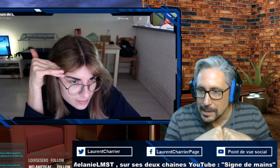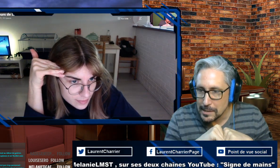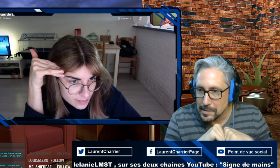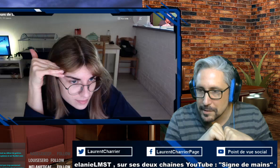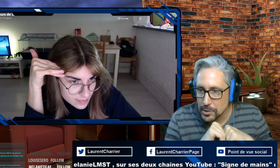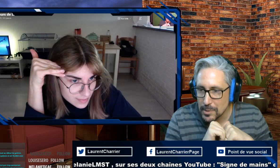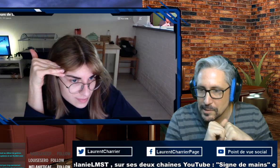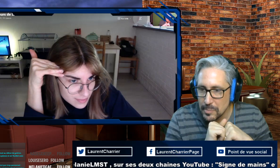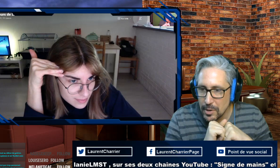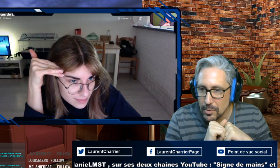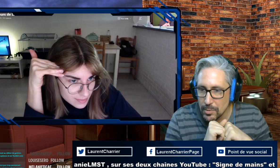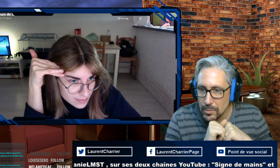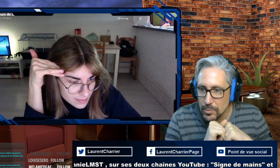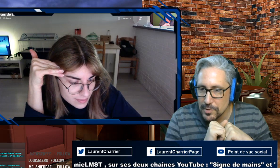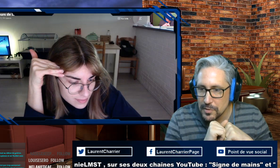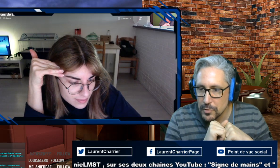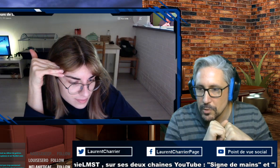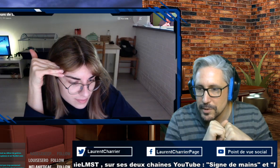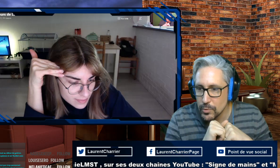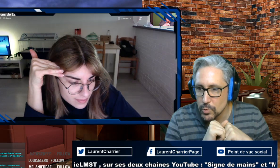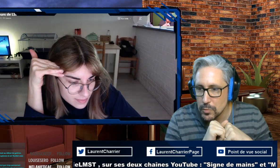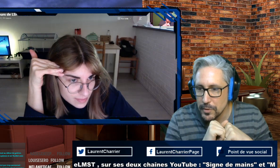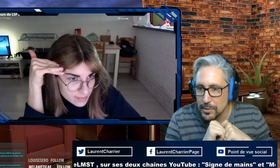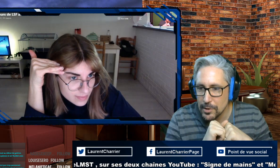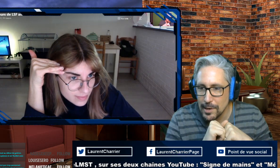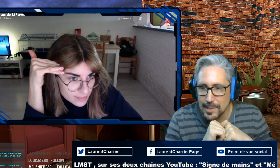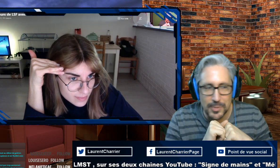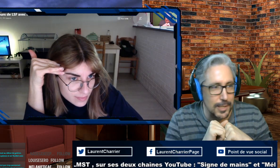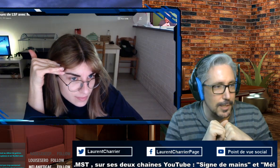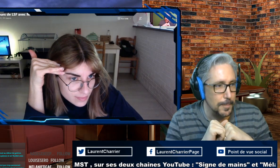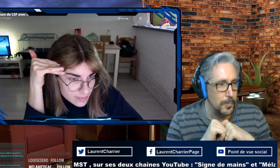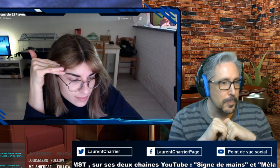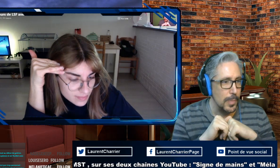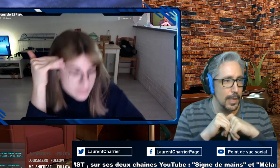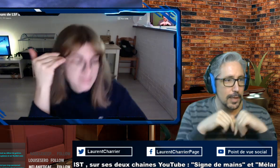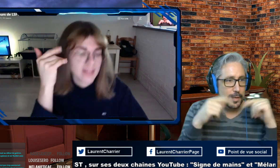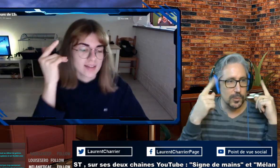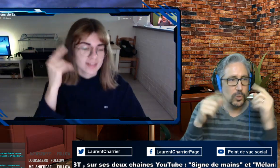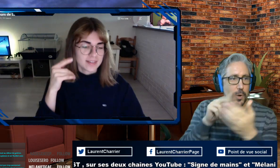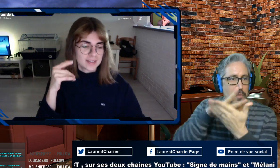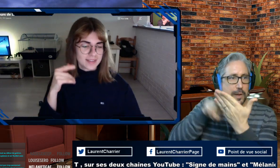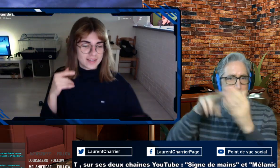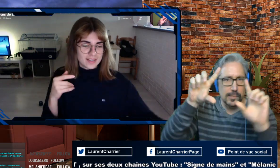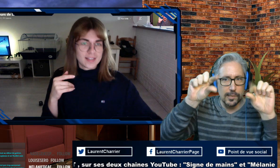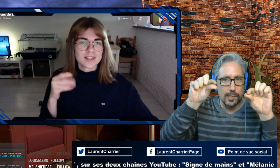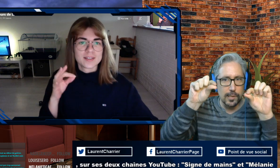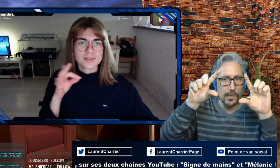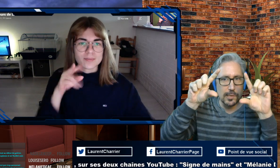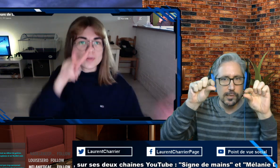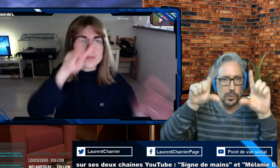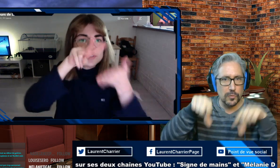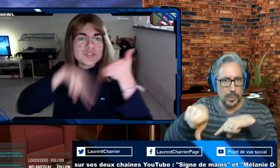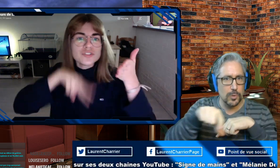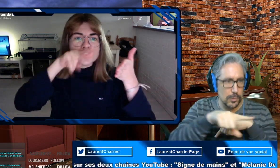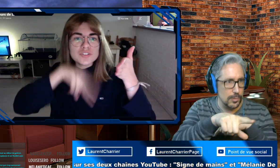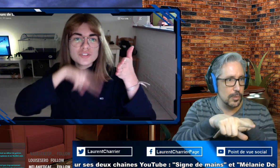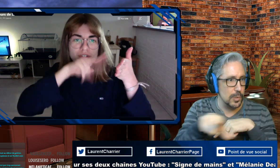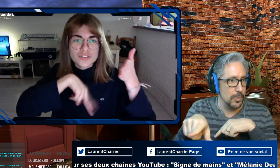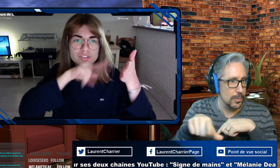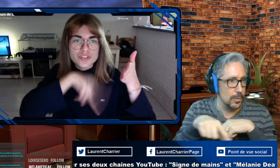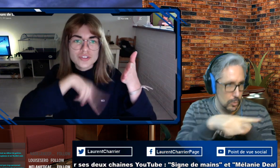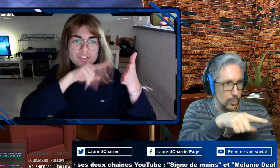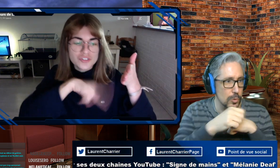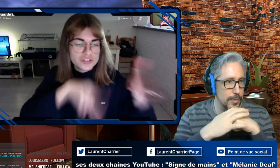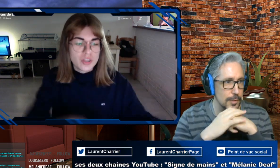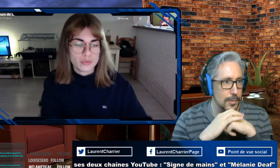langue? C'est un choix de ses parents, une difficulté ou trouver une école adaptée? Est-ce que tu arrives à lire? C'est suffisamment grand? C'est